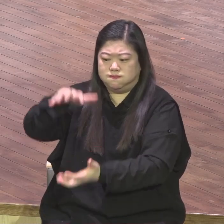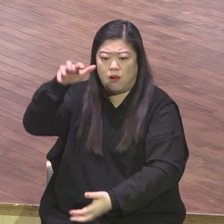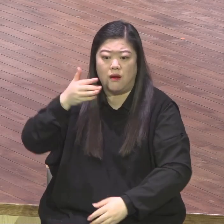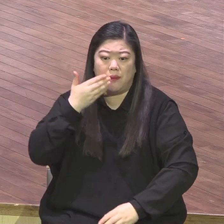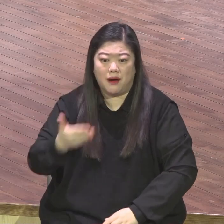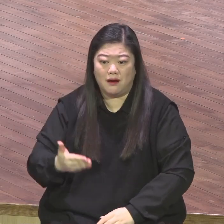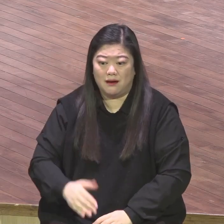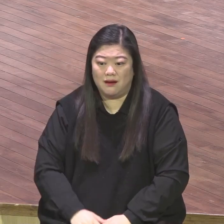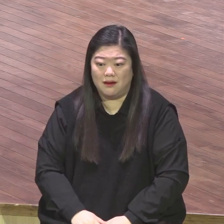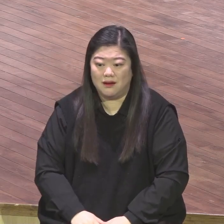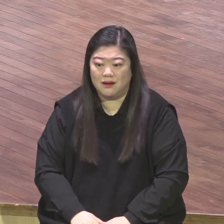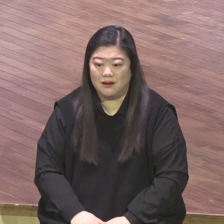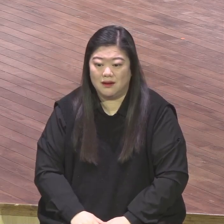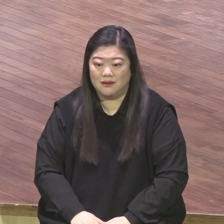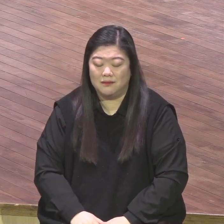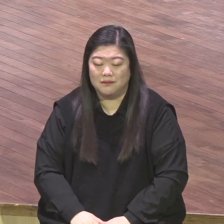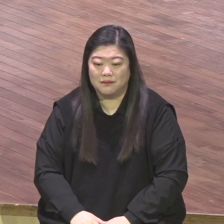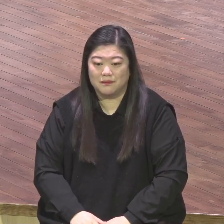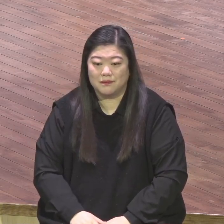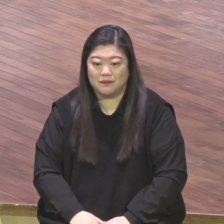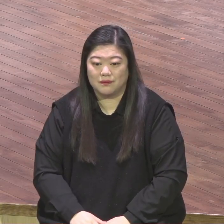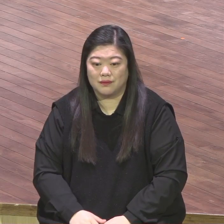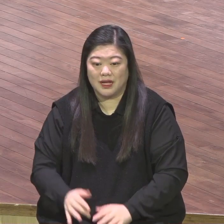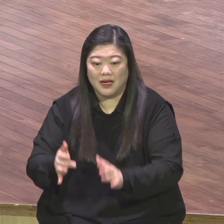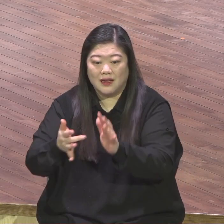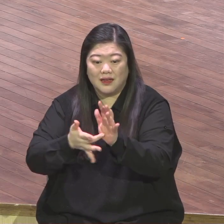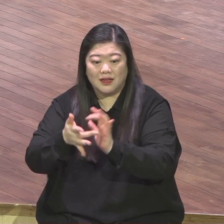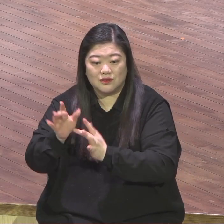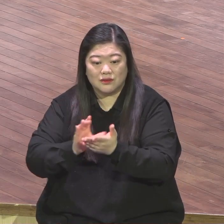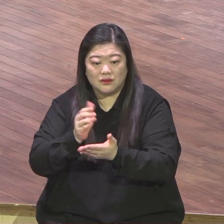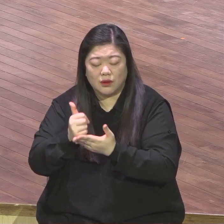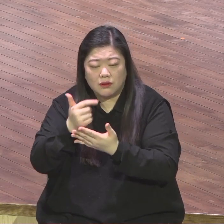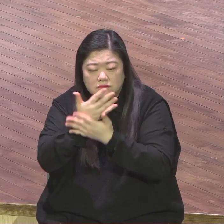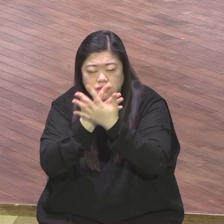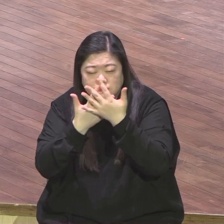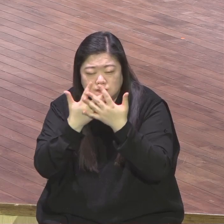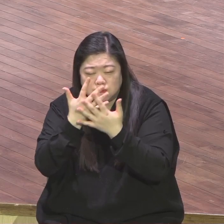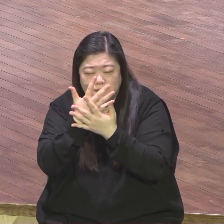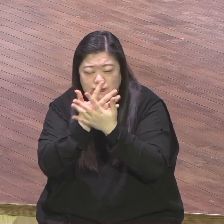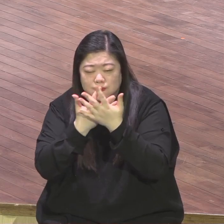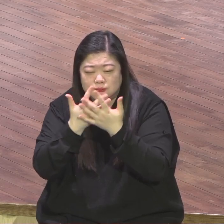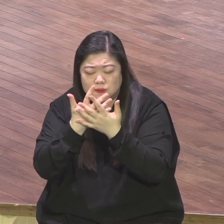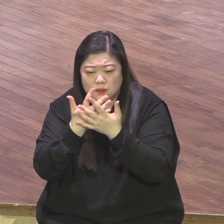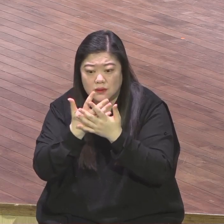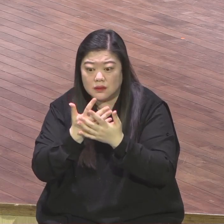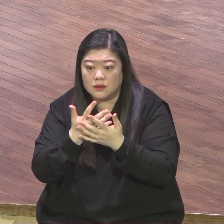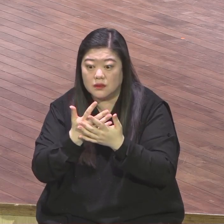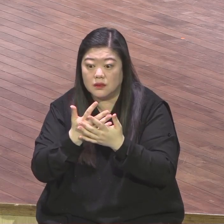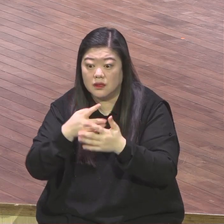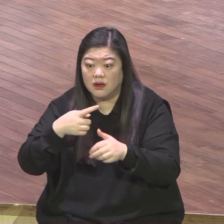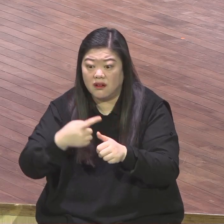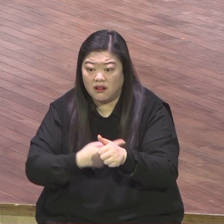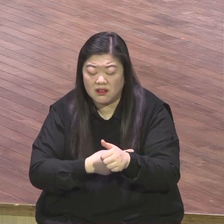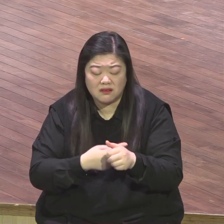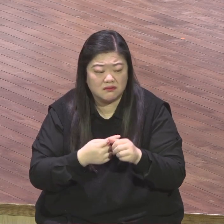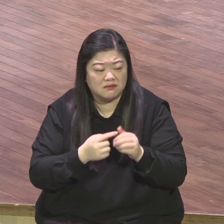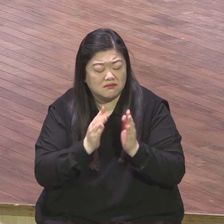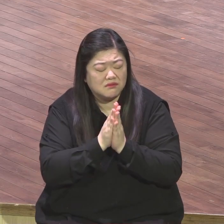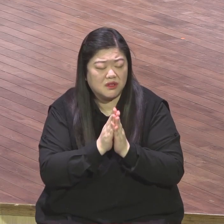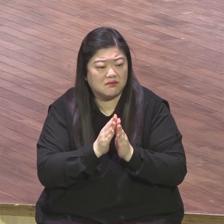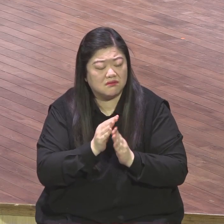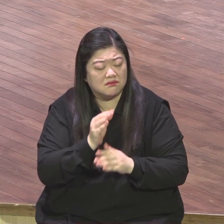그리스도 안에 감춰진 이 보화를 밝게는 못해놓으니까 맨날 수박 거닥기식으로